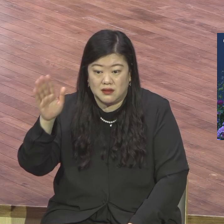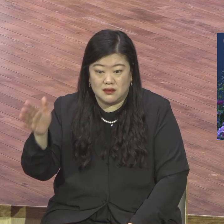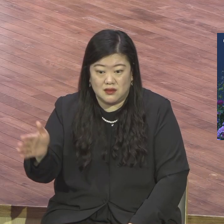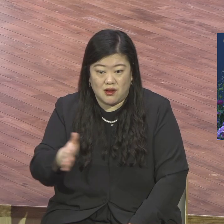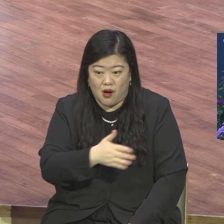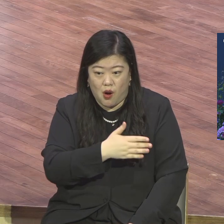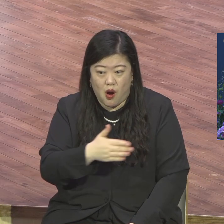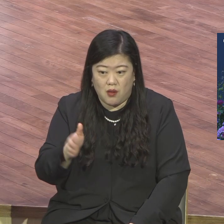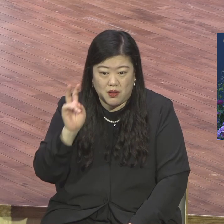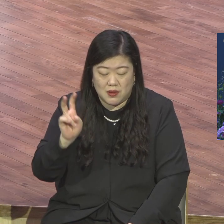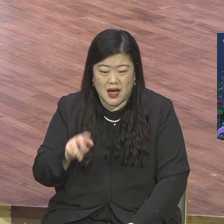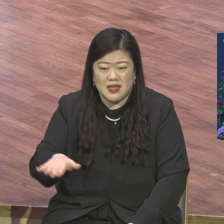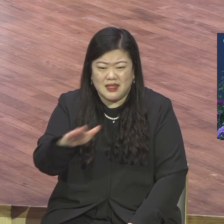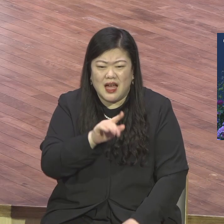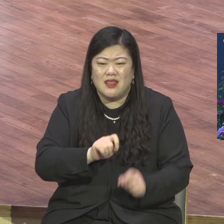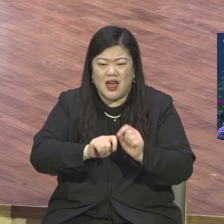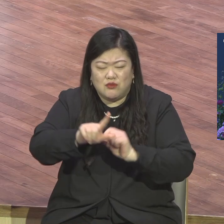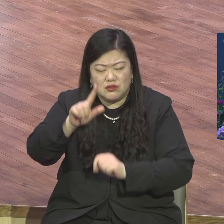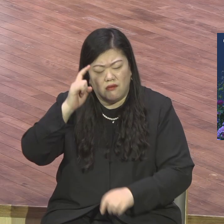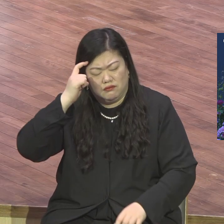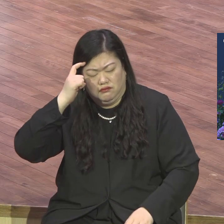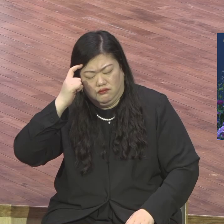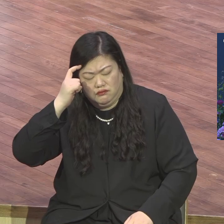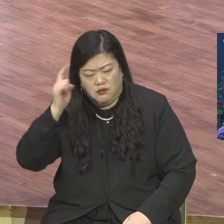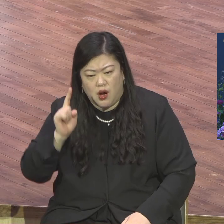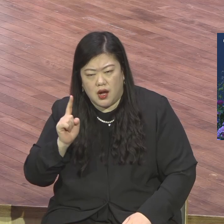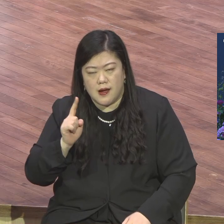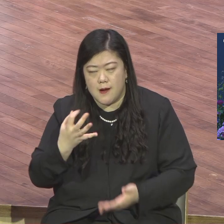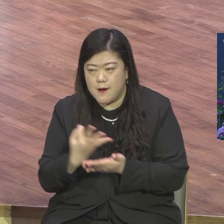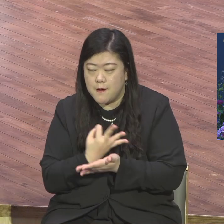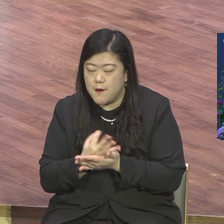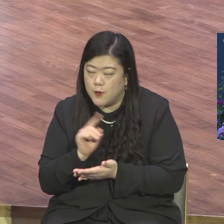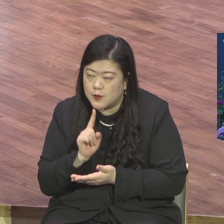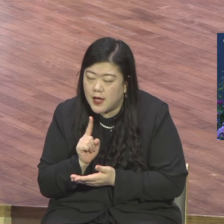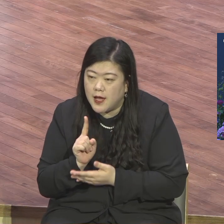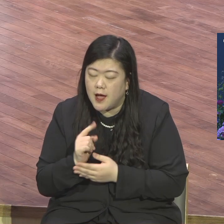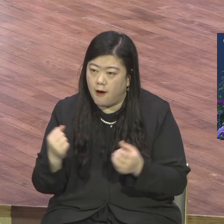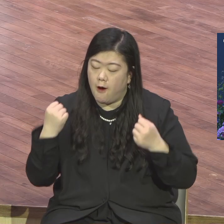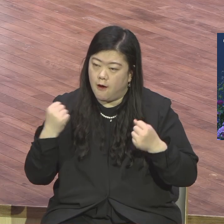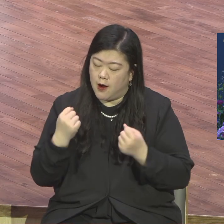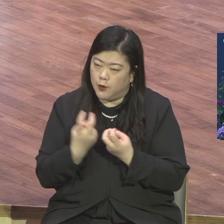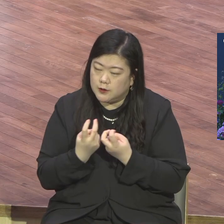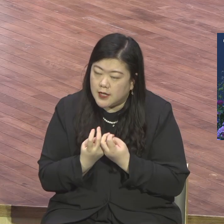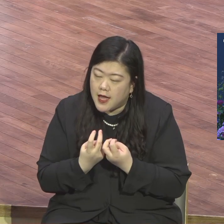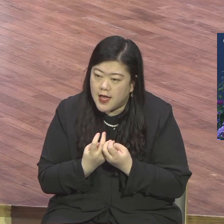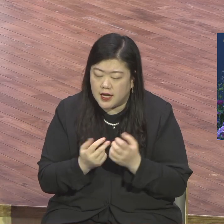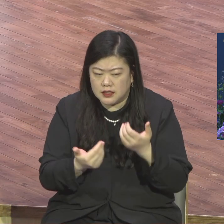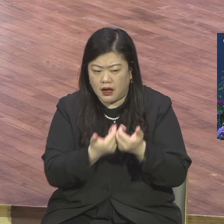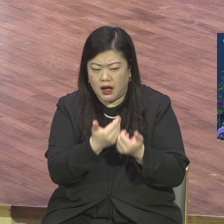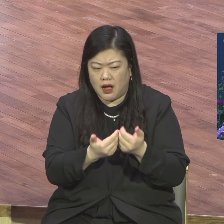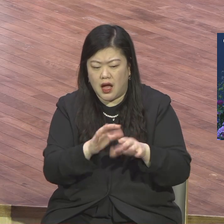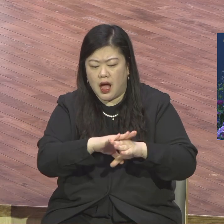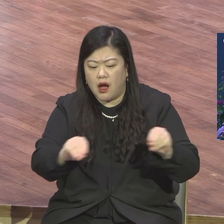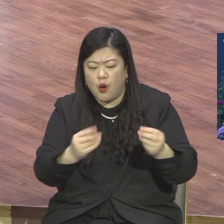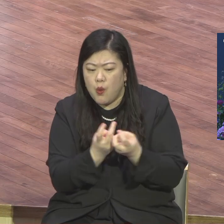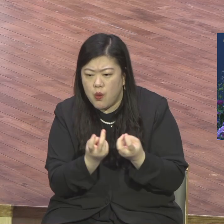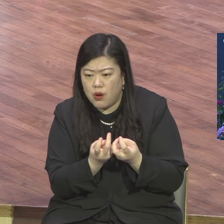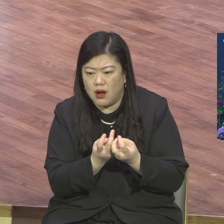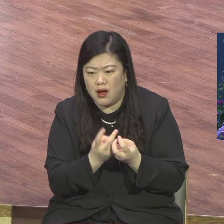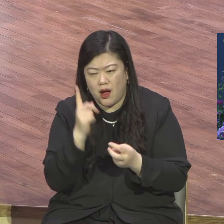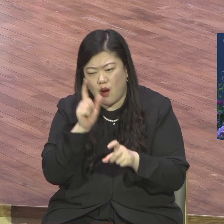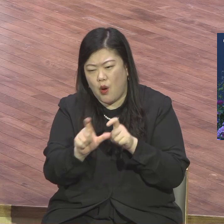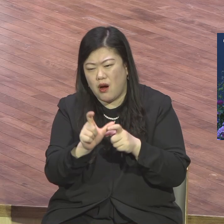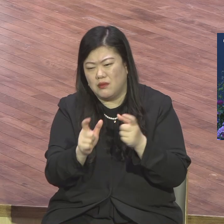거의 다 육신적 고통이지요. 그거 다 필요 없는 거예요. 그 사실 사단이 시기는